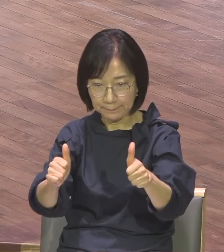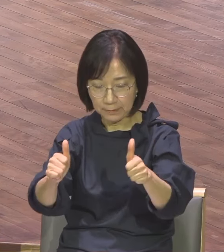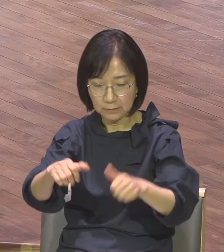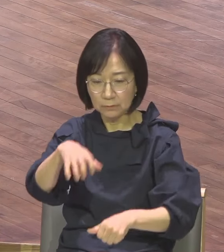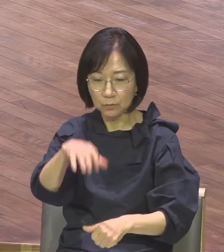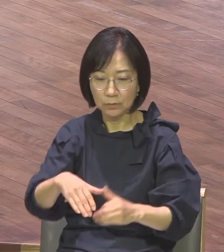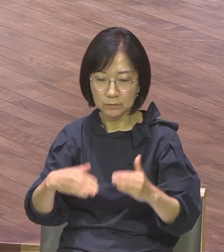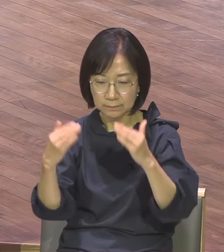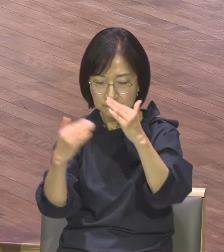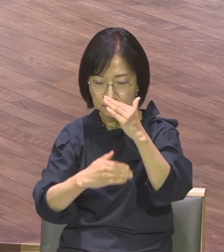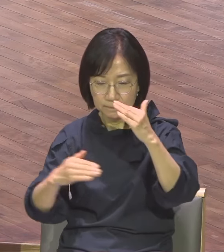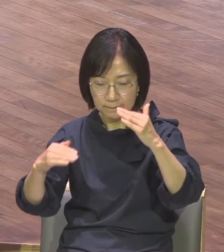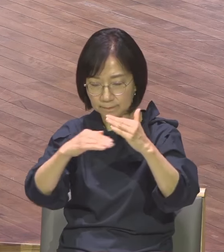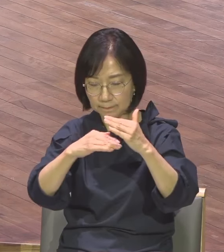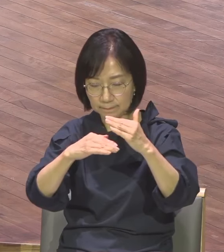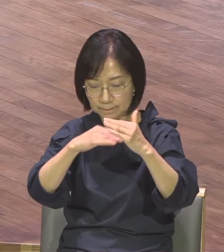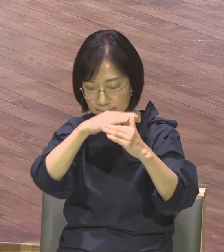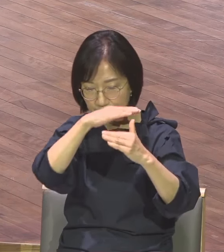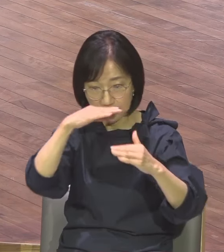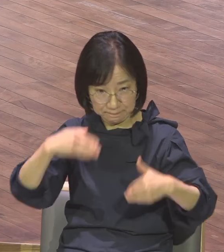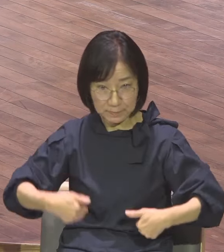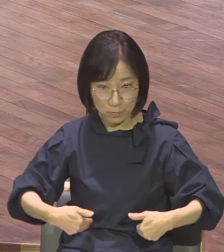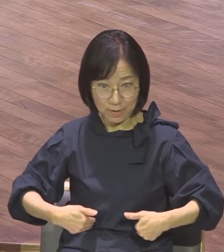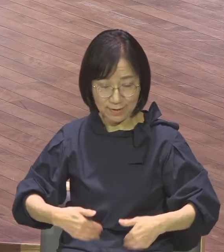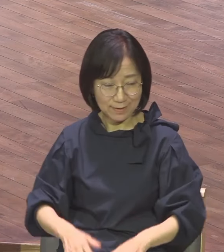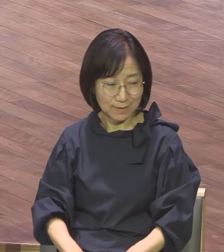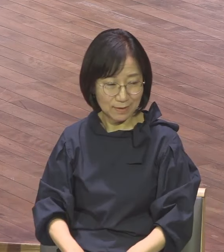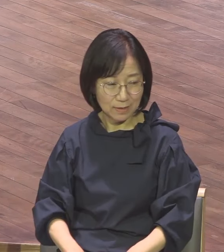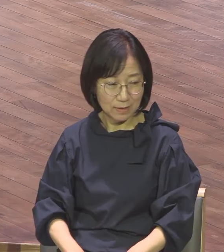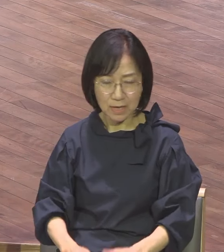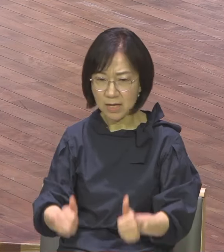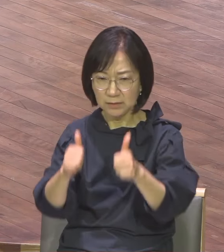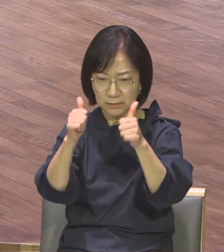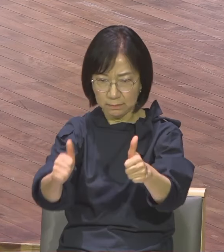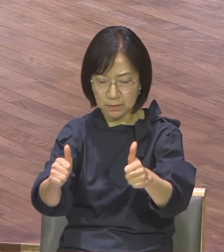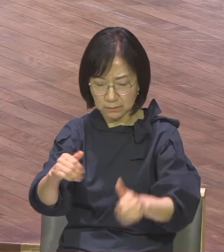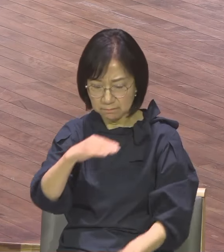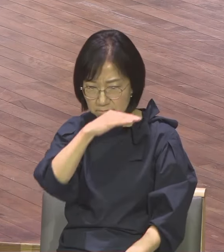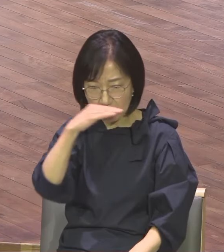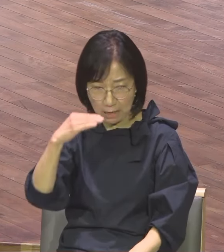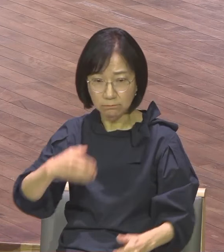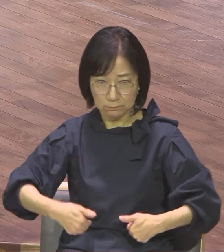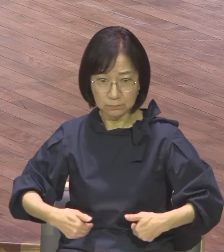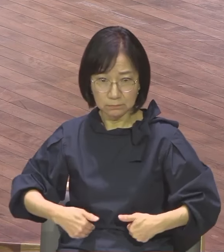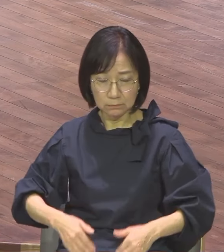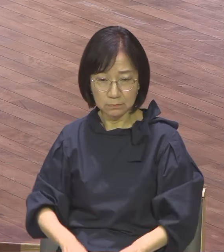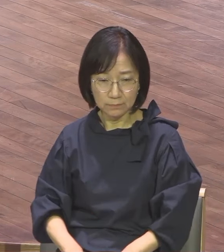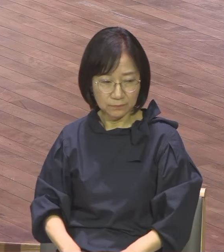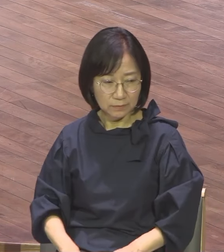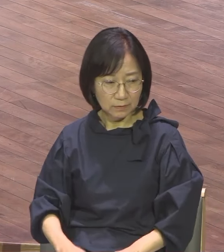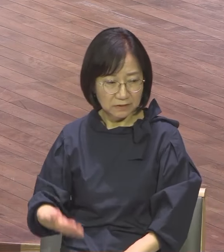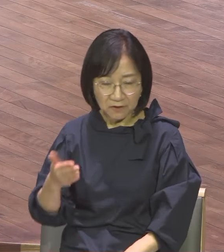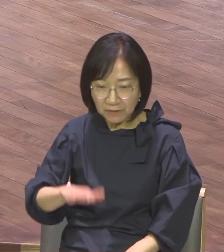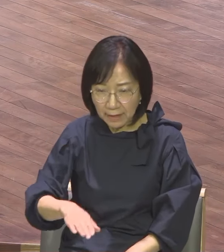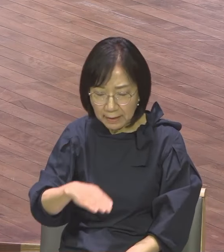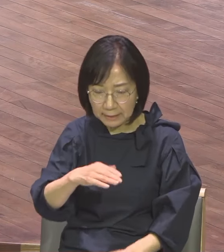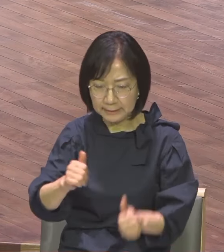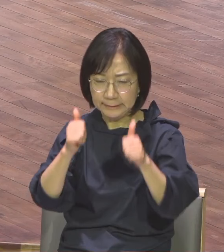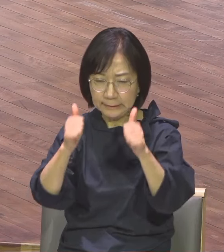일어나는 이걸 예를 들었습니다. 자, 재판정은 그야말로 공명정대해야 됩니다. 그런데 그곳에 악이